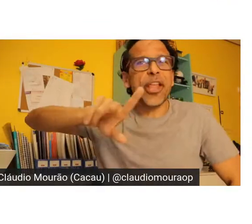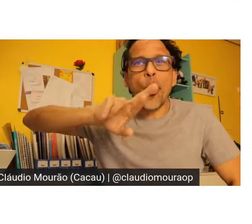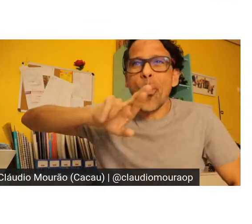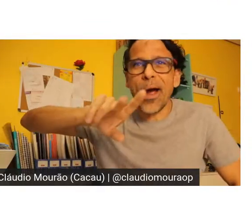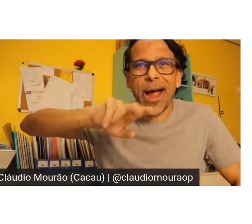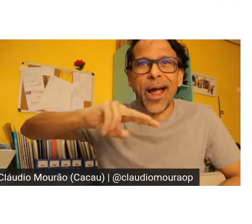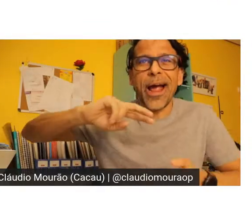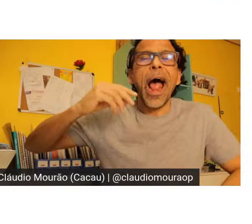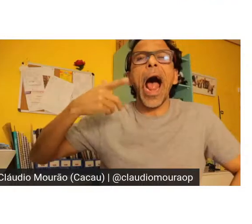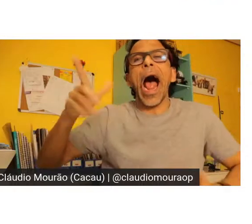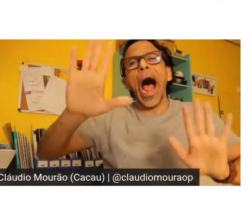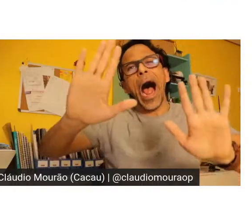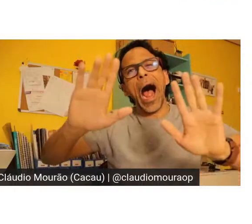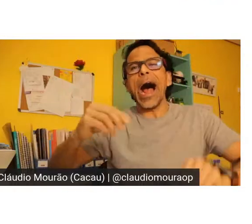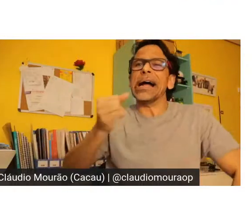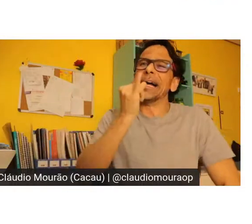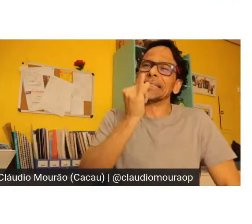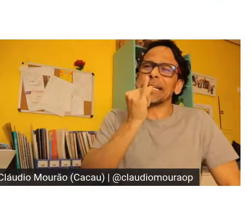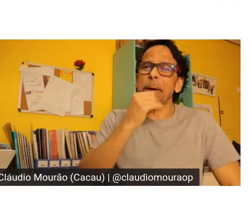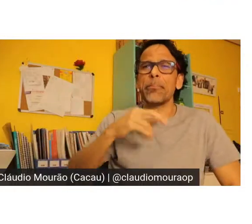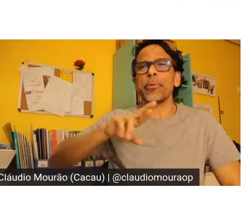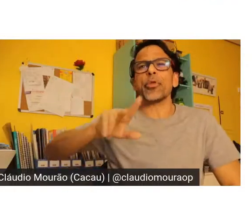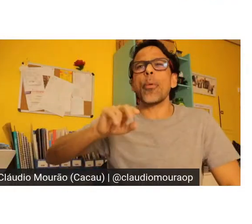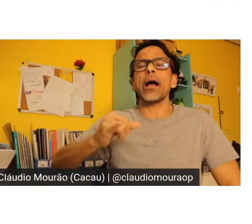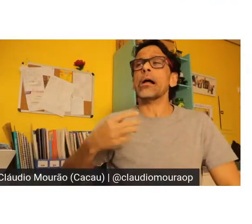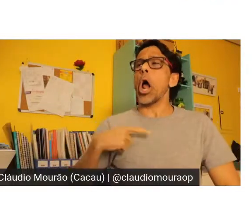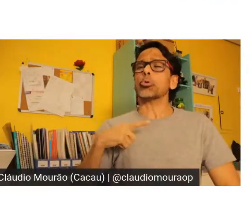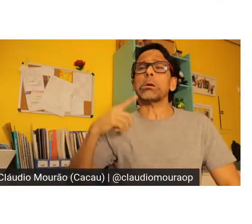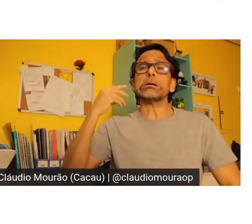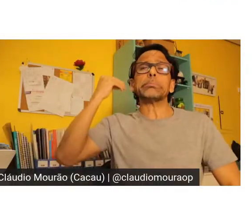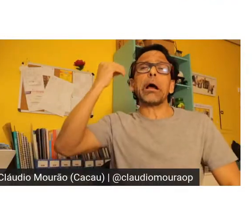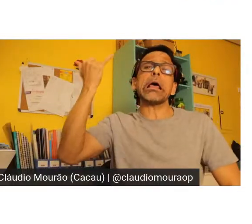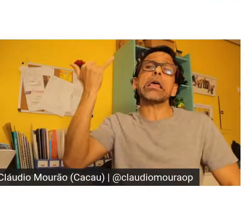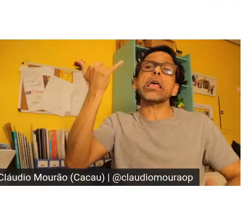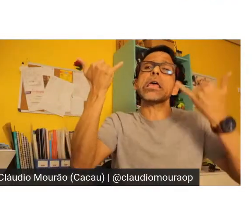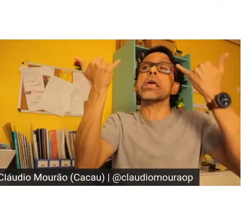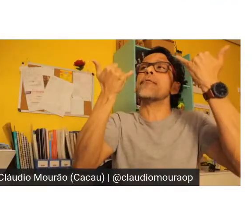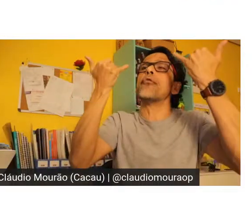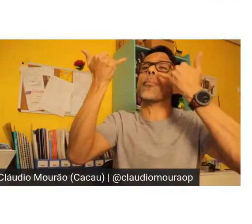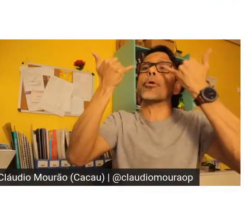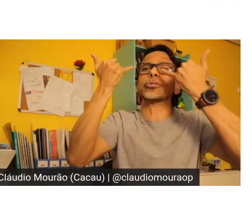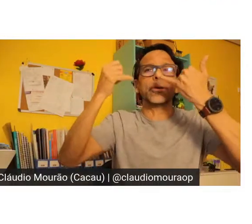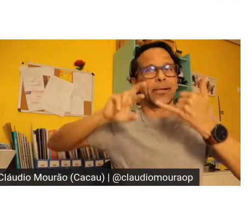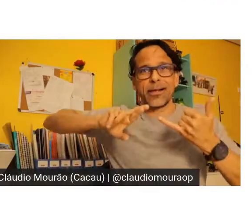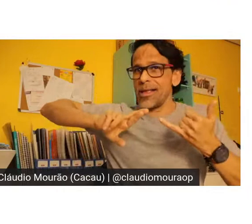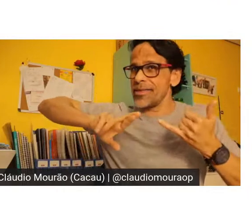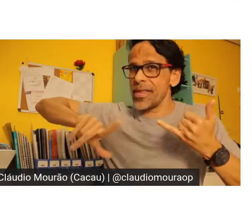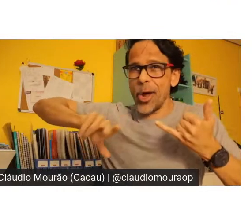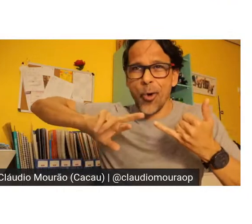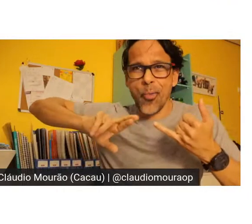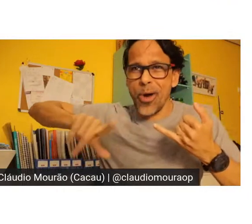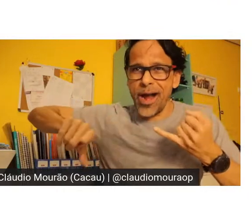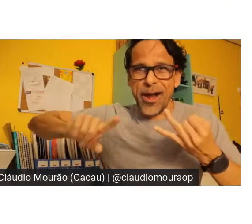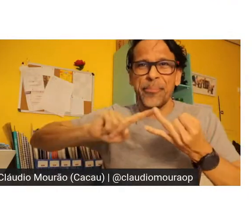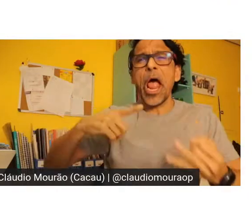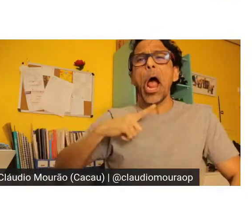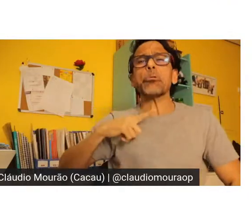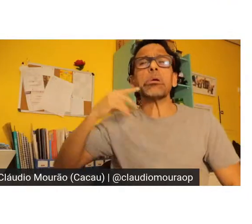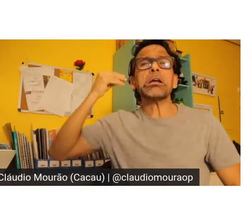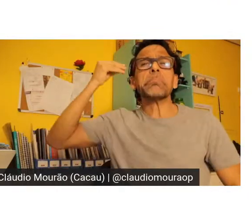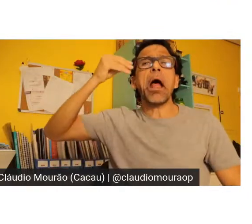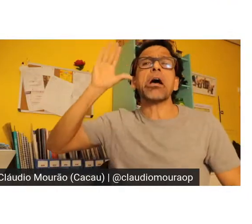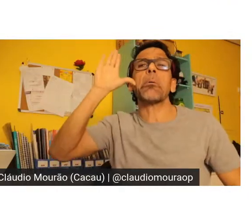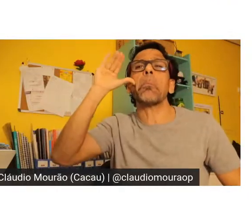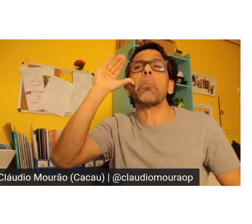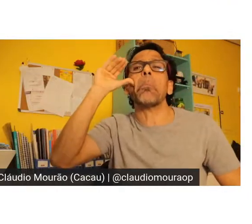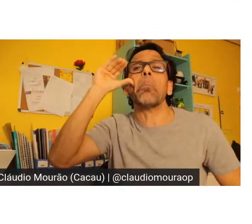um conhecimento de geração em geração Mas isso não é o por exemplo é uma simples experiência por